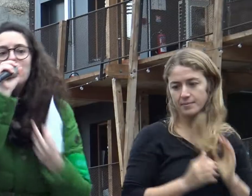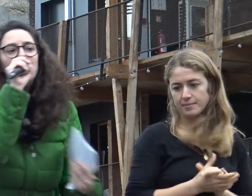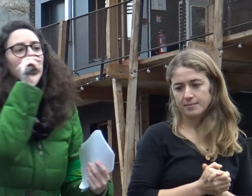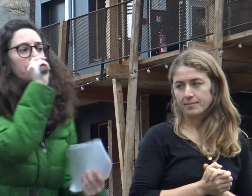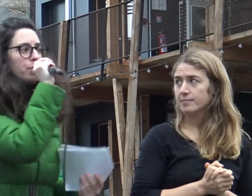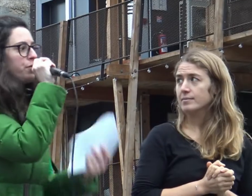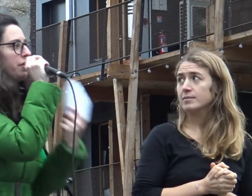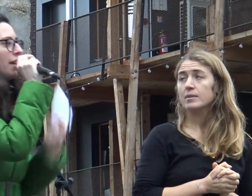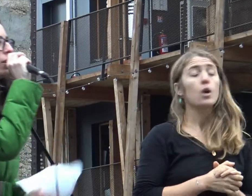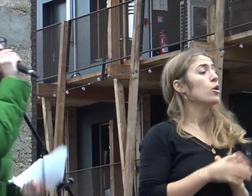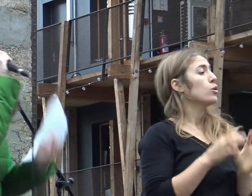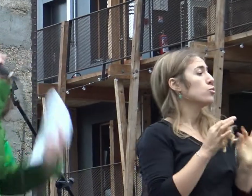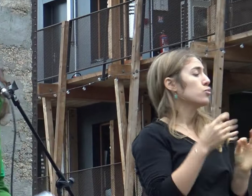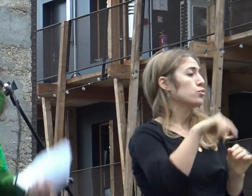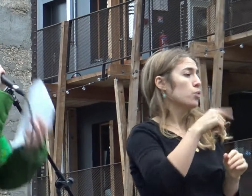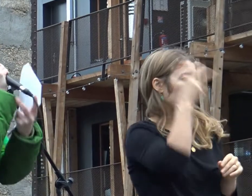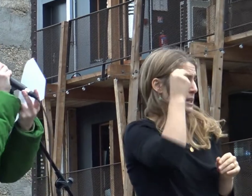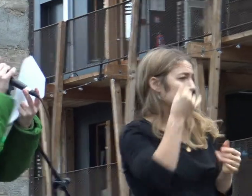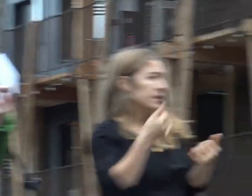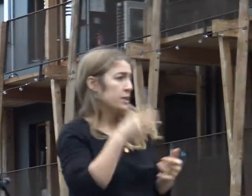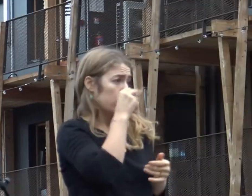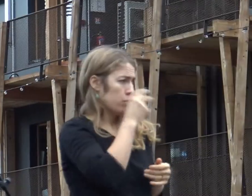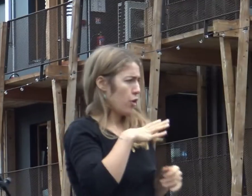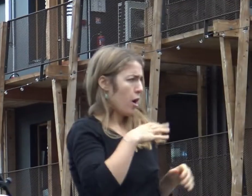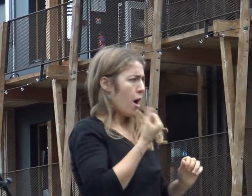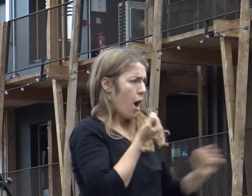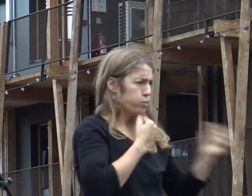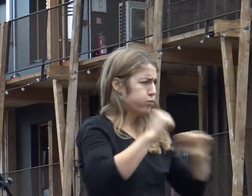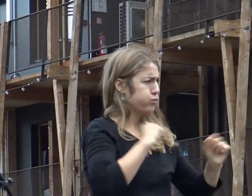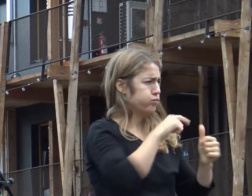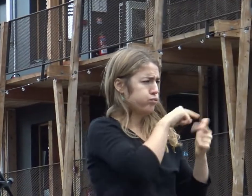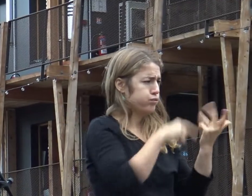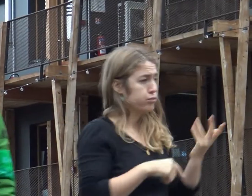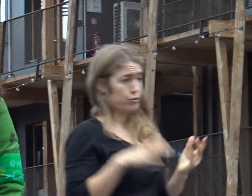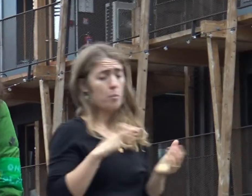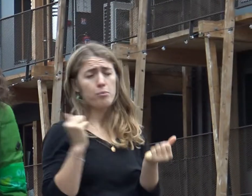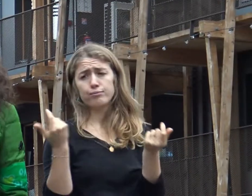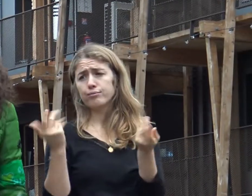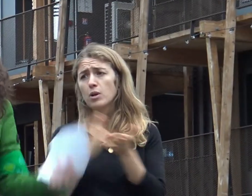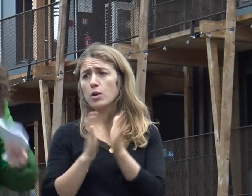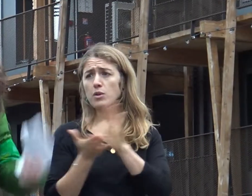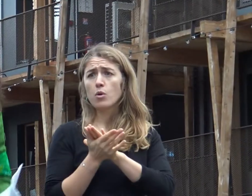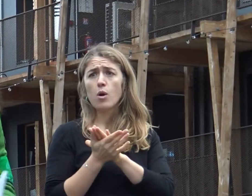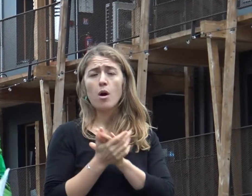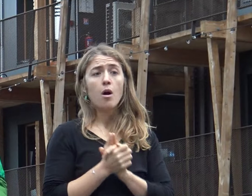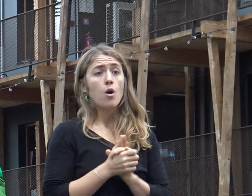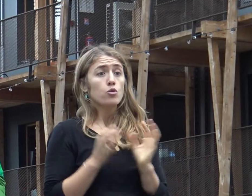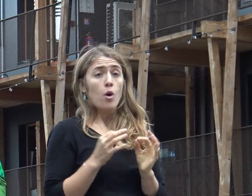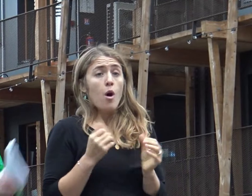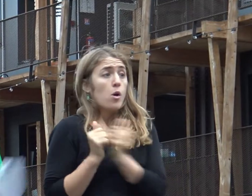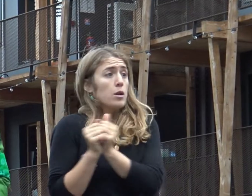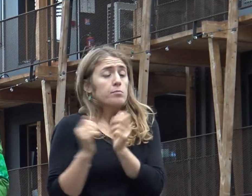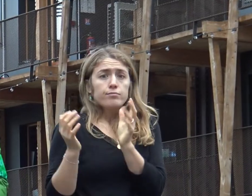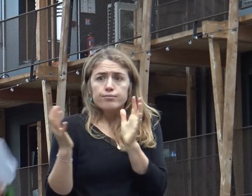Bon ben comme vous l'avez un peu suivi à Nantes, effectivement ça se bouge, il y a encore énormément d'associations, on est en train de tous se rencontrer pour